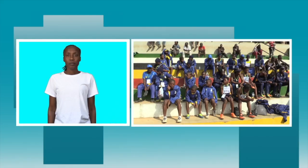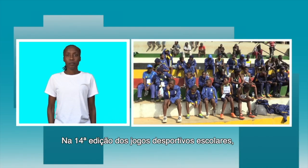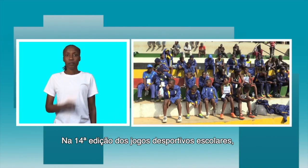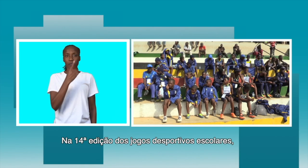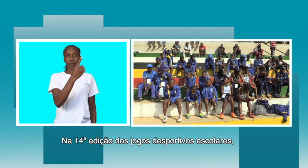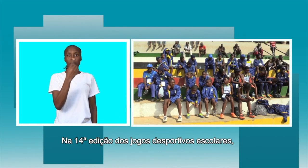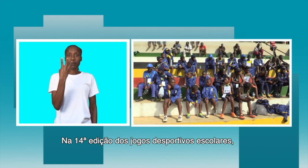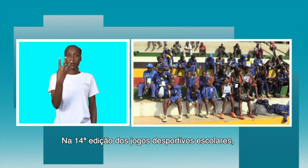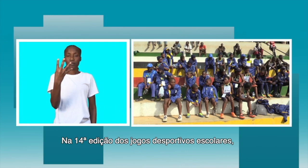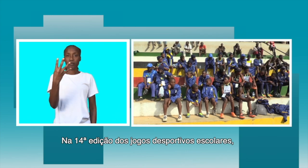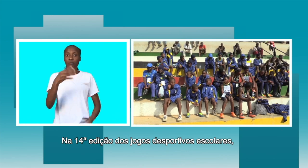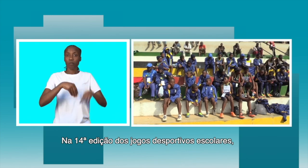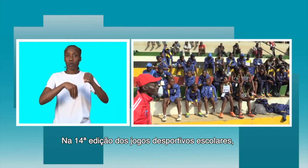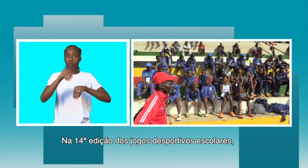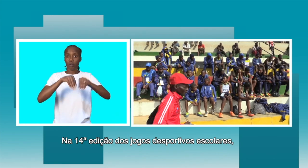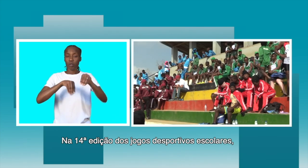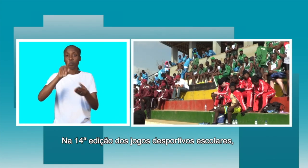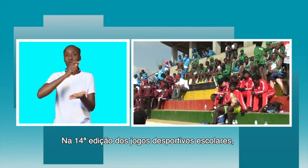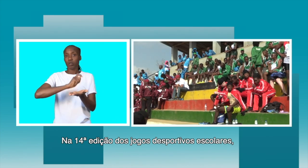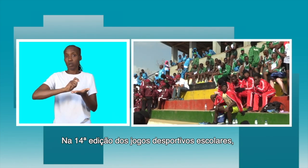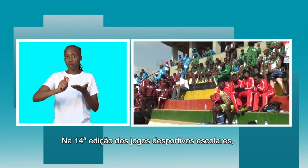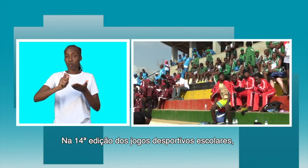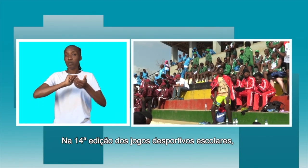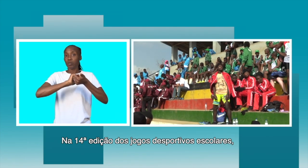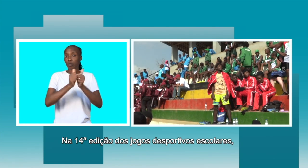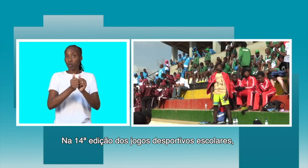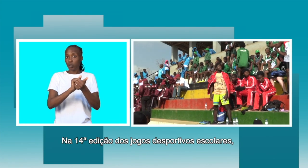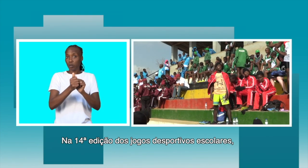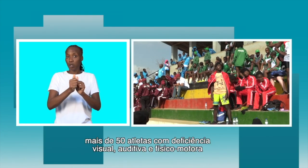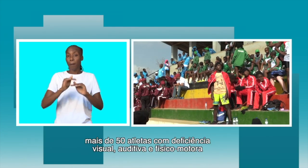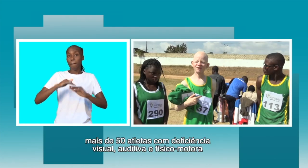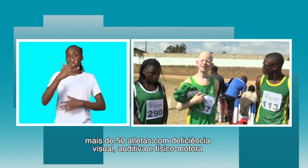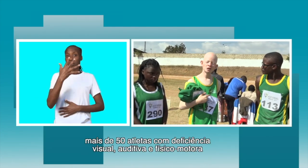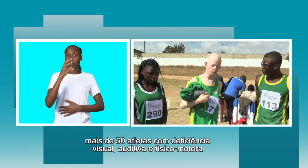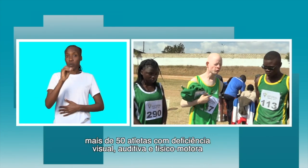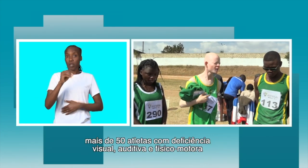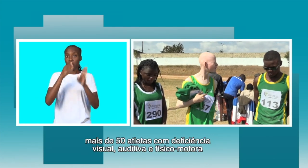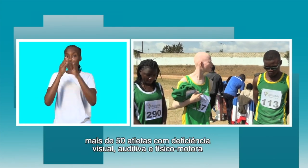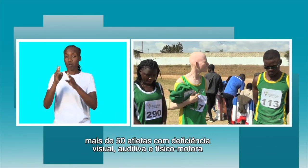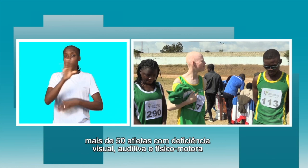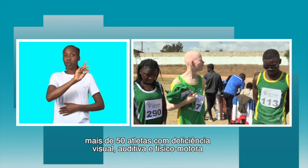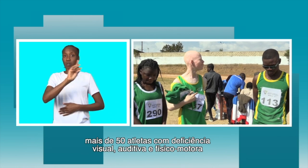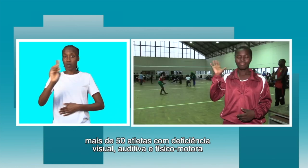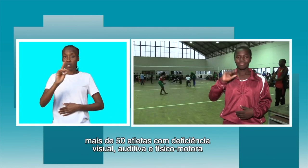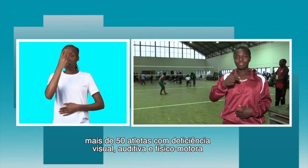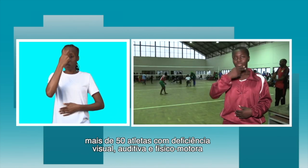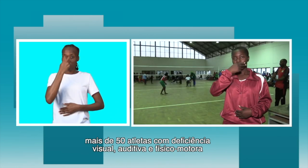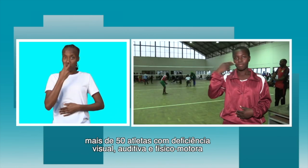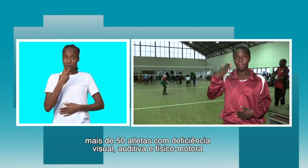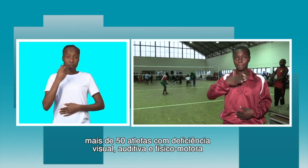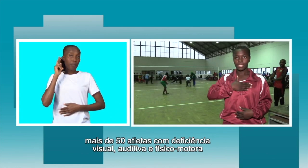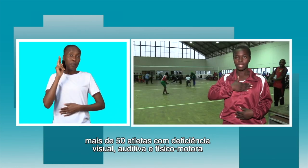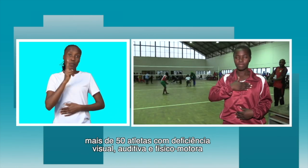Na 14ª edição Dos Jogos Desportivos Escolar Mais de 50 atletas Com deficiência visual